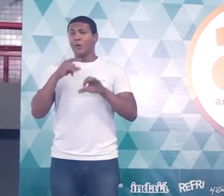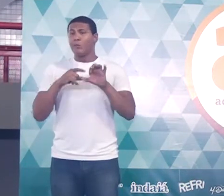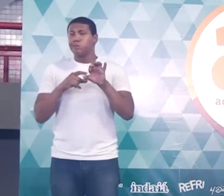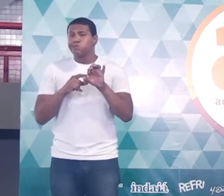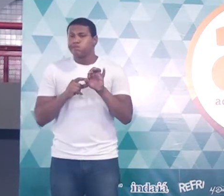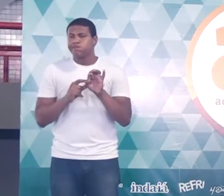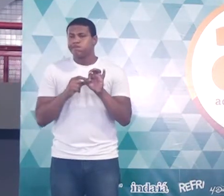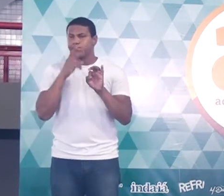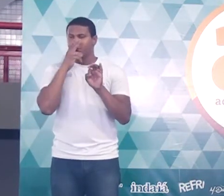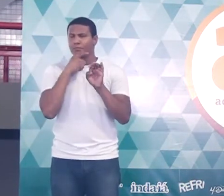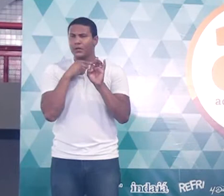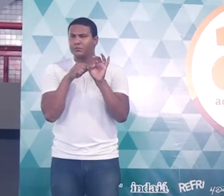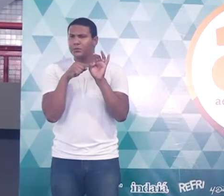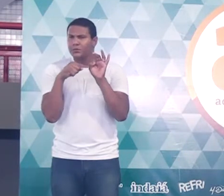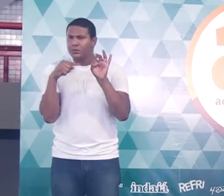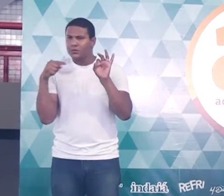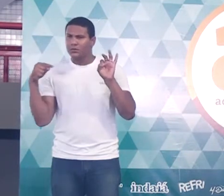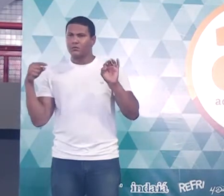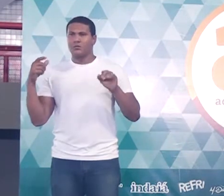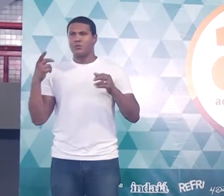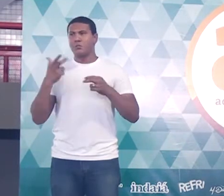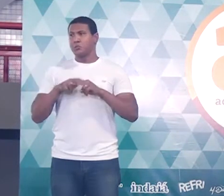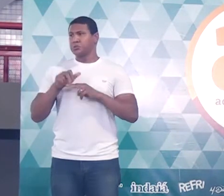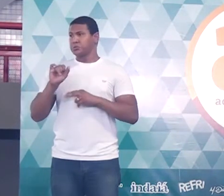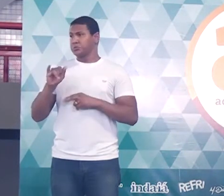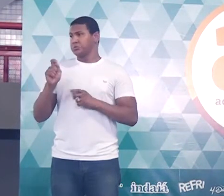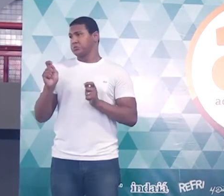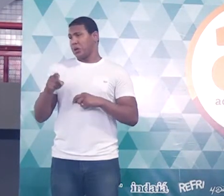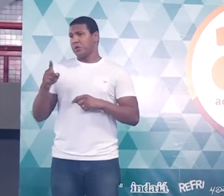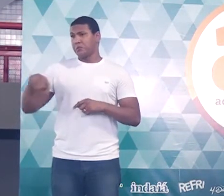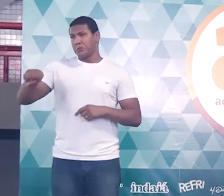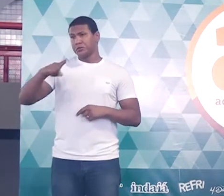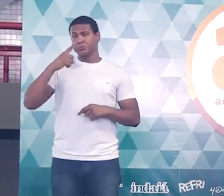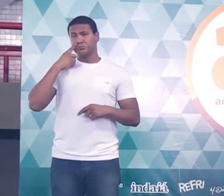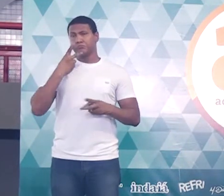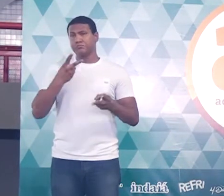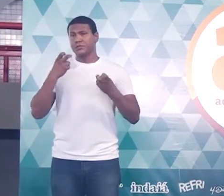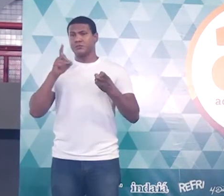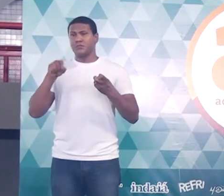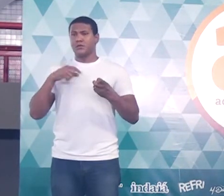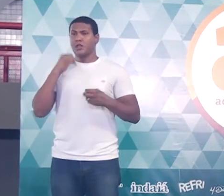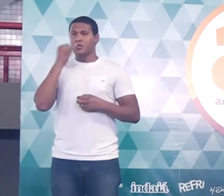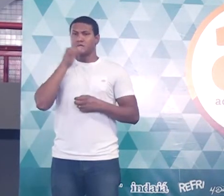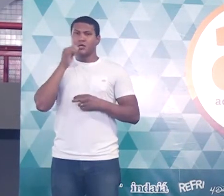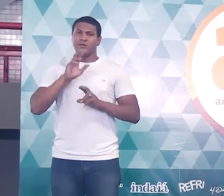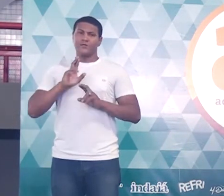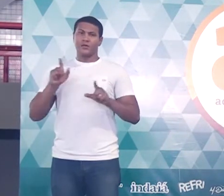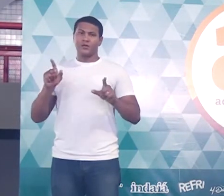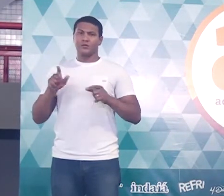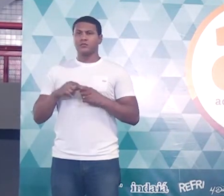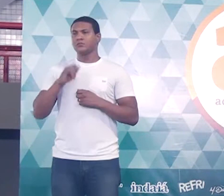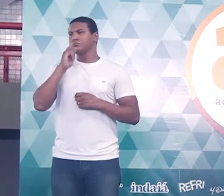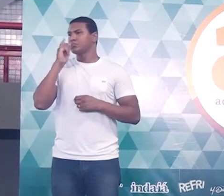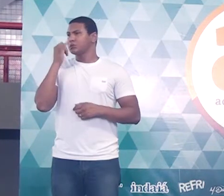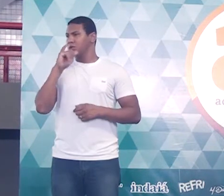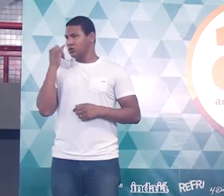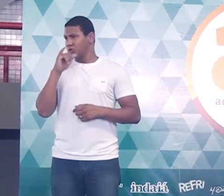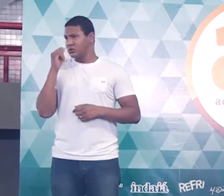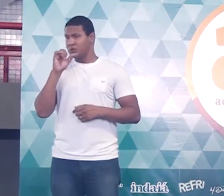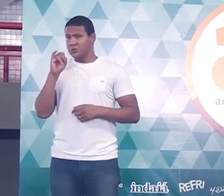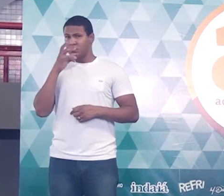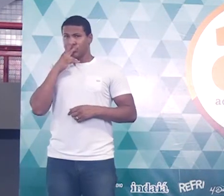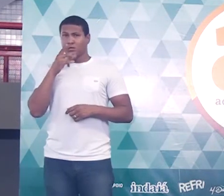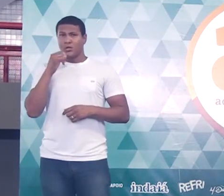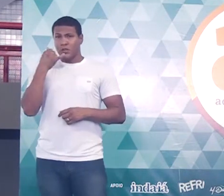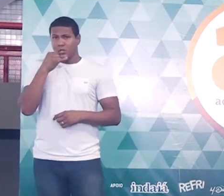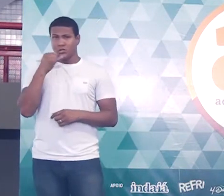Vocês podem observar uma semelhança com a eletricidade. Por exemplo, a energia, quando passa muita